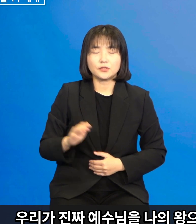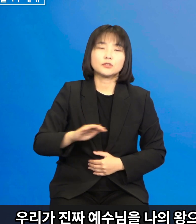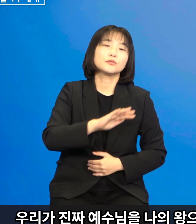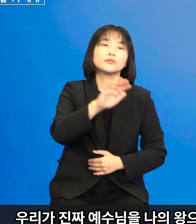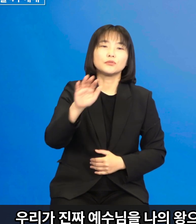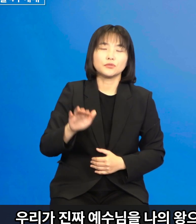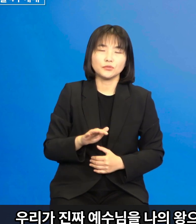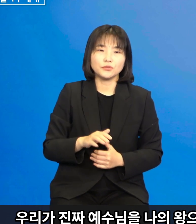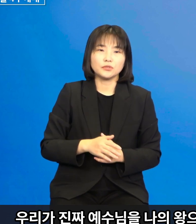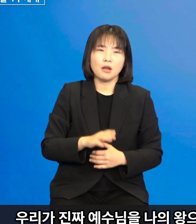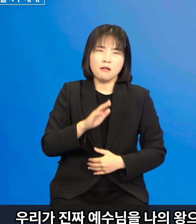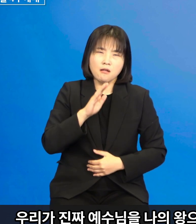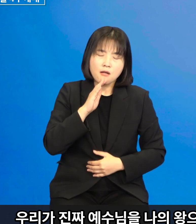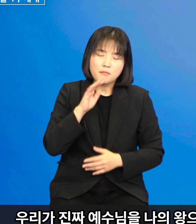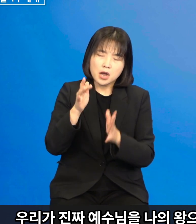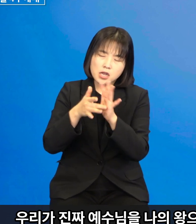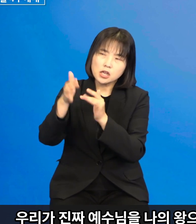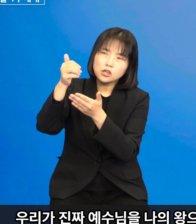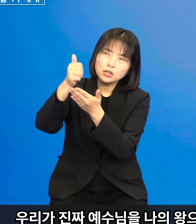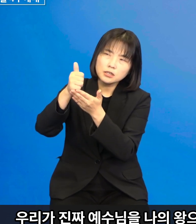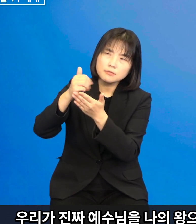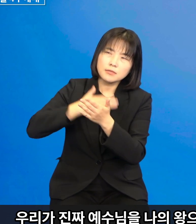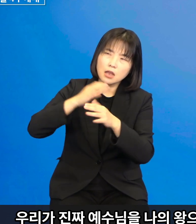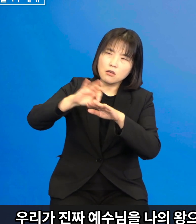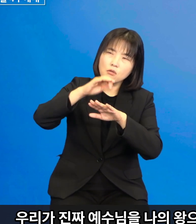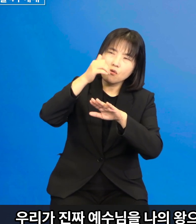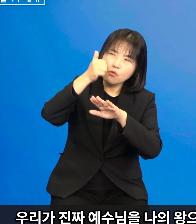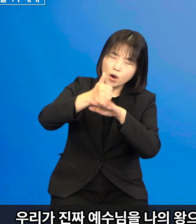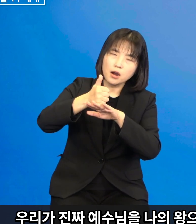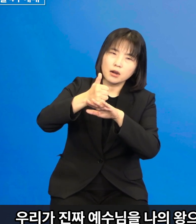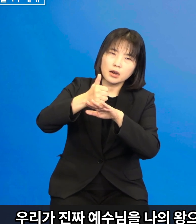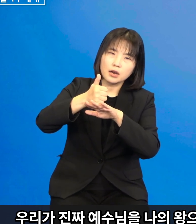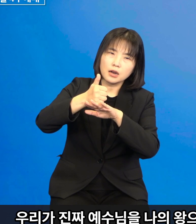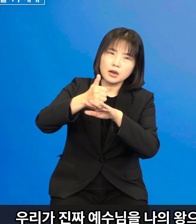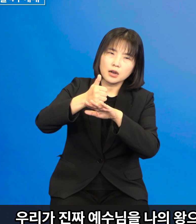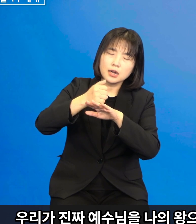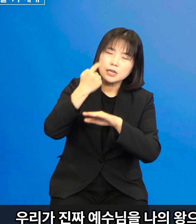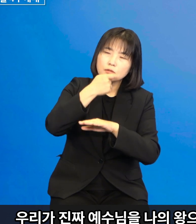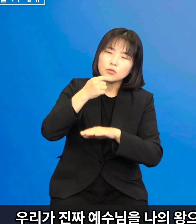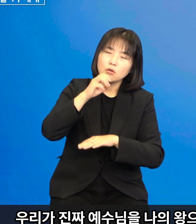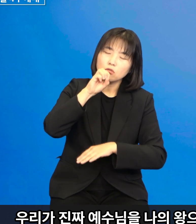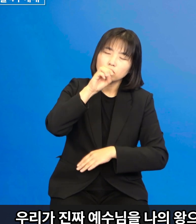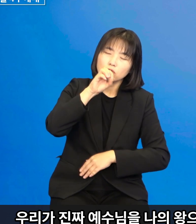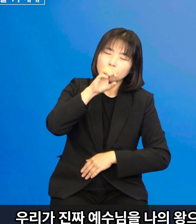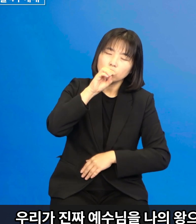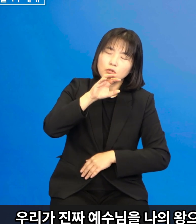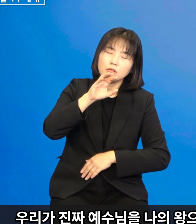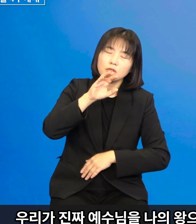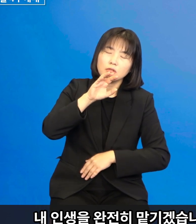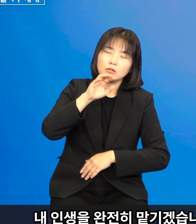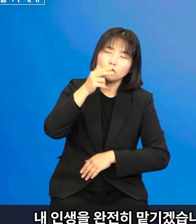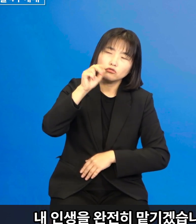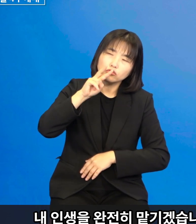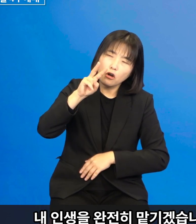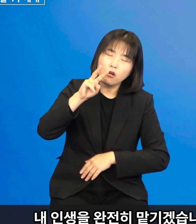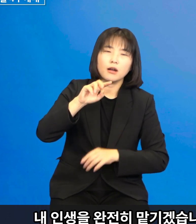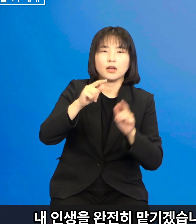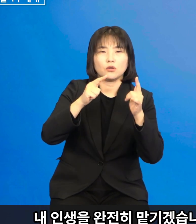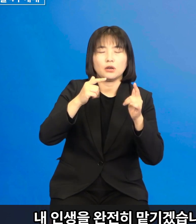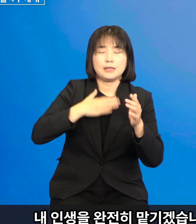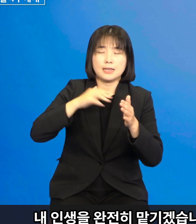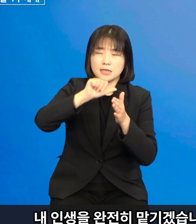우리가 진짜 예수님을 나의 왕으로 그냥 입술로만 주여줘가 아니고 내 인생을